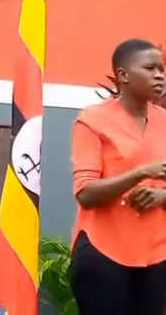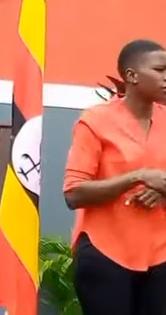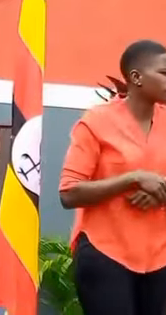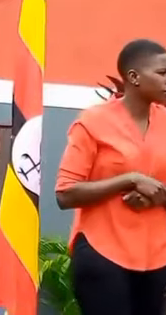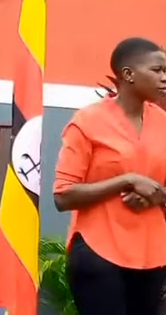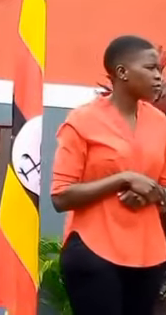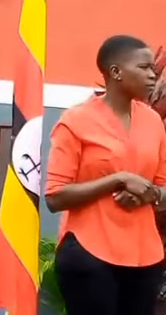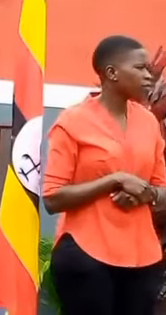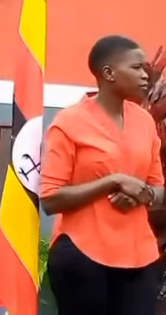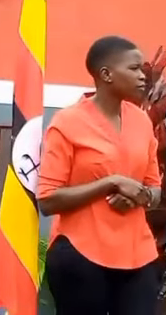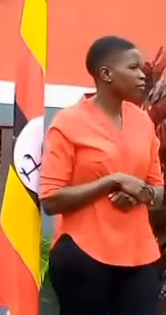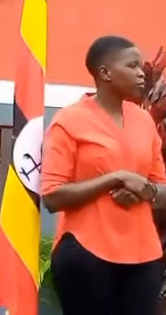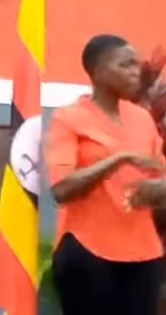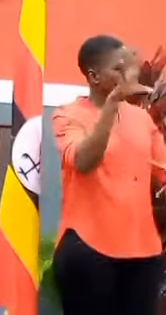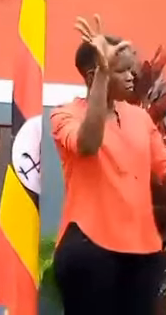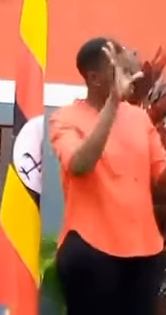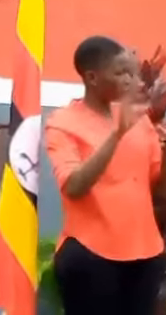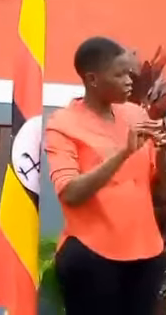njaga kumaliriza